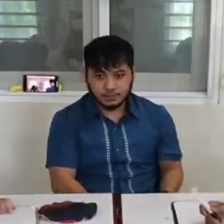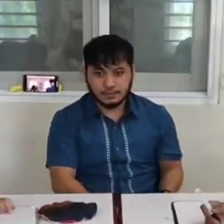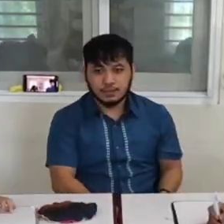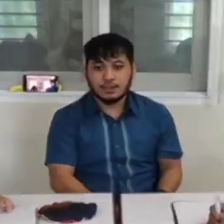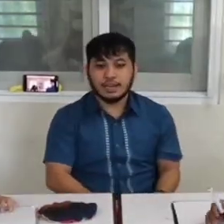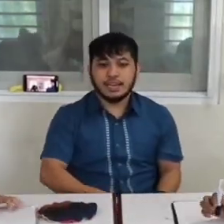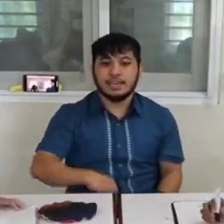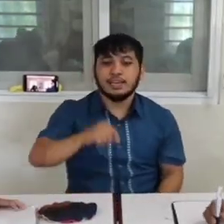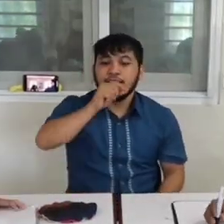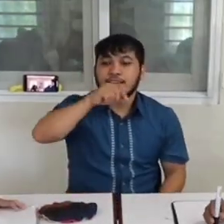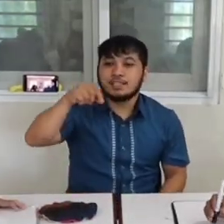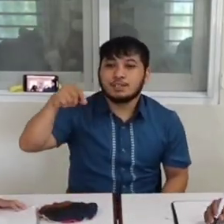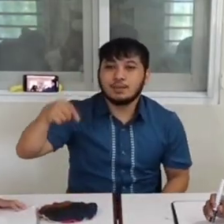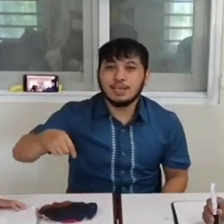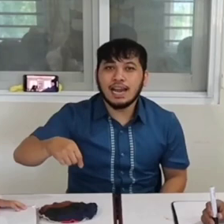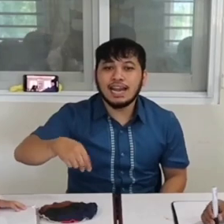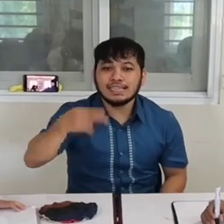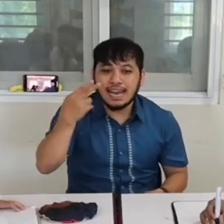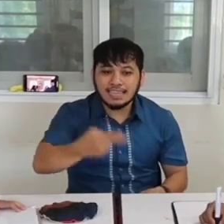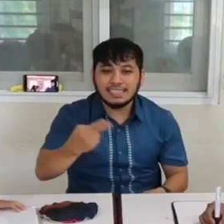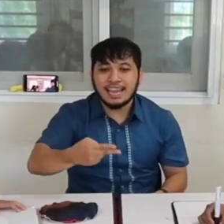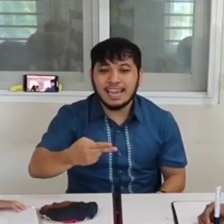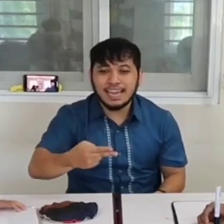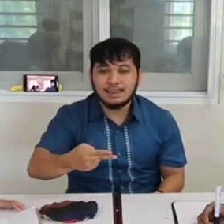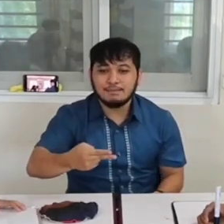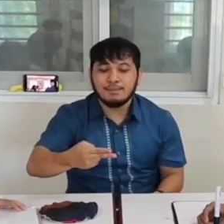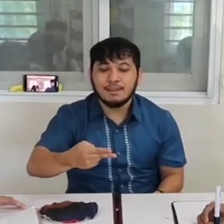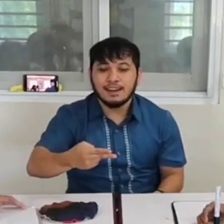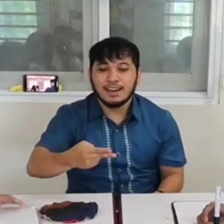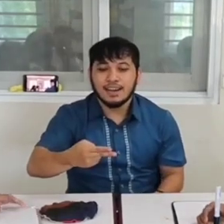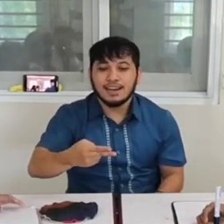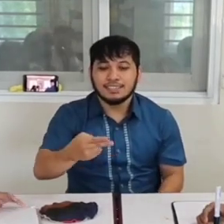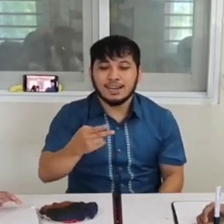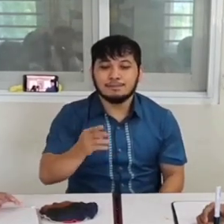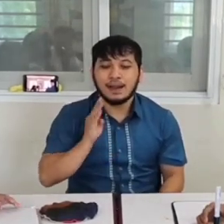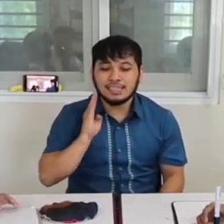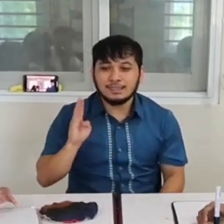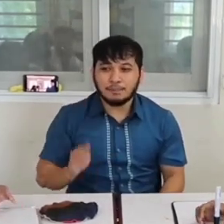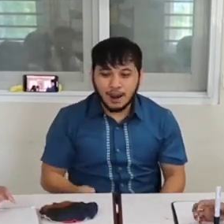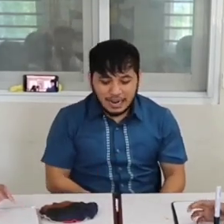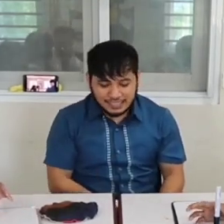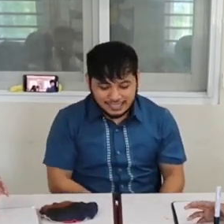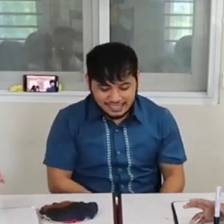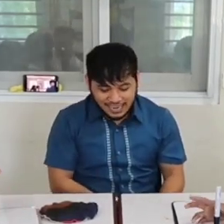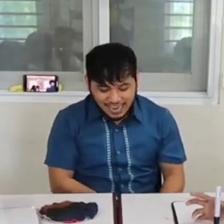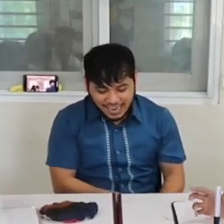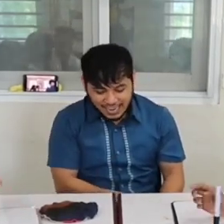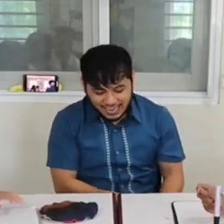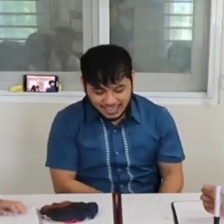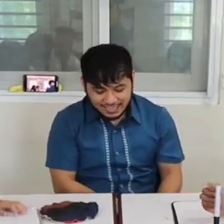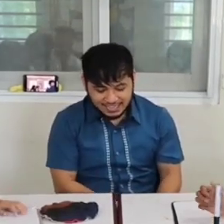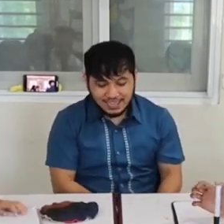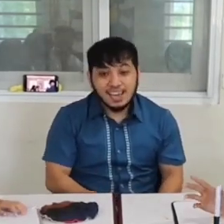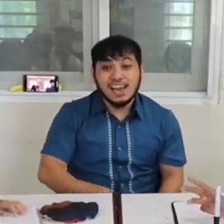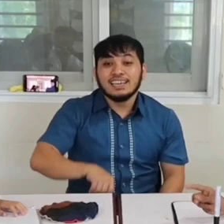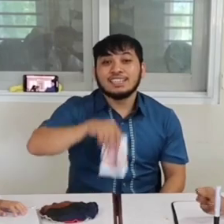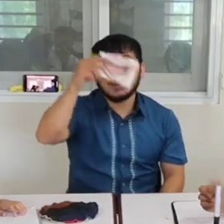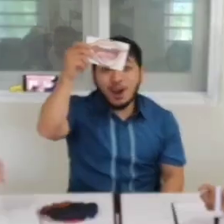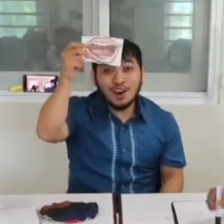Okay. Isulat ang name ng body parts na ito.